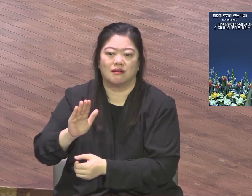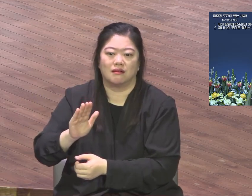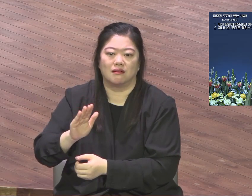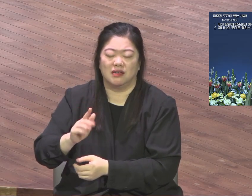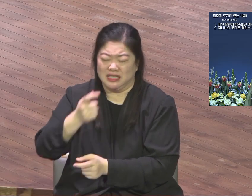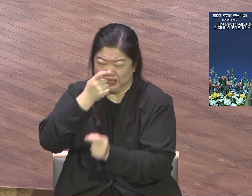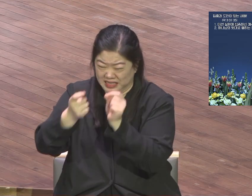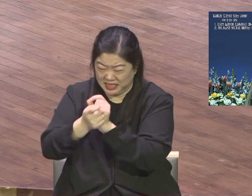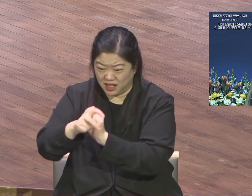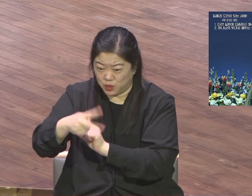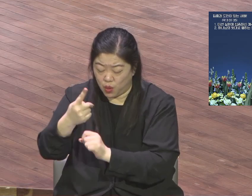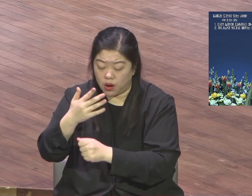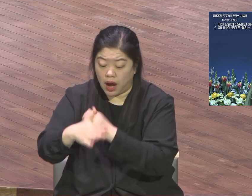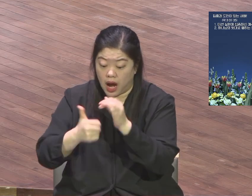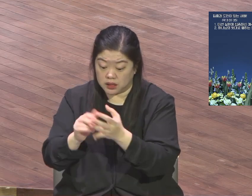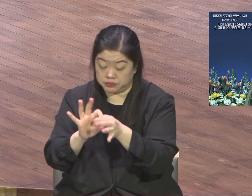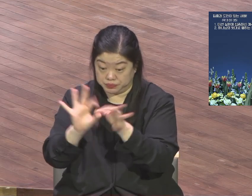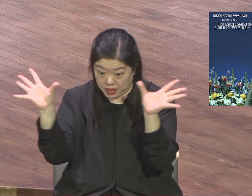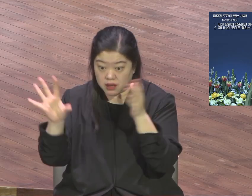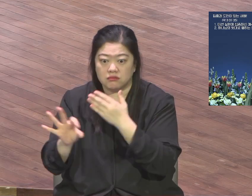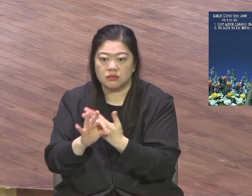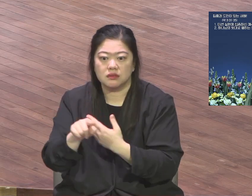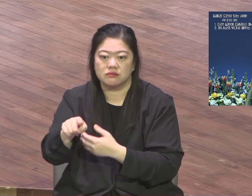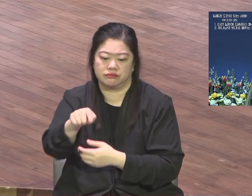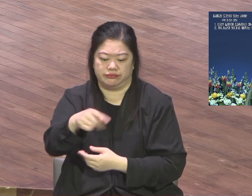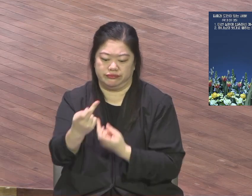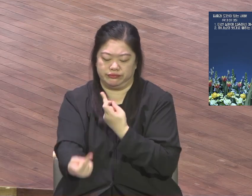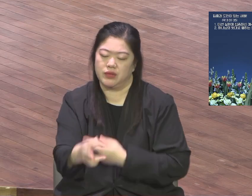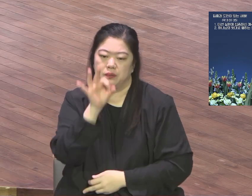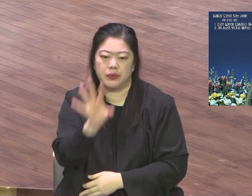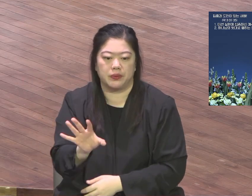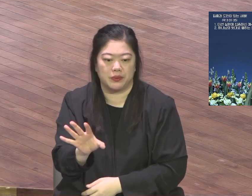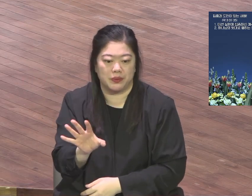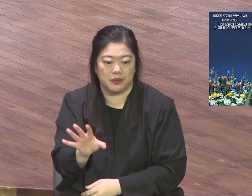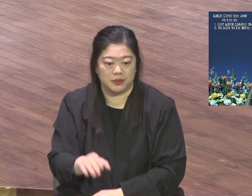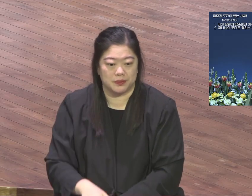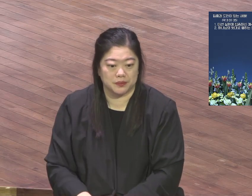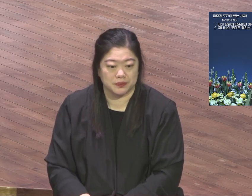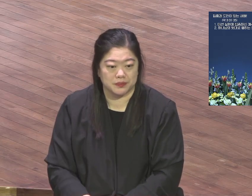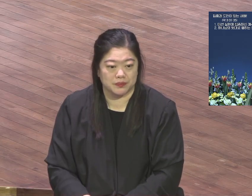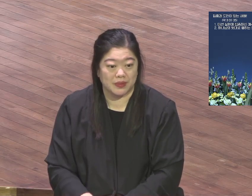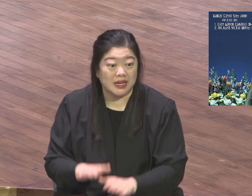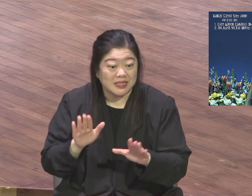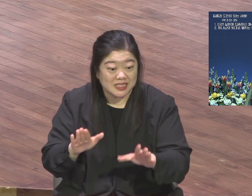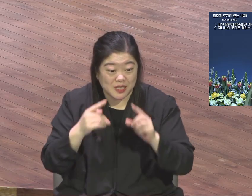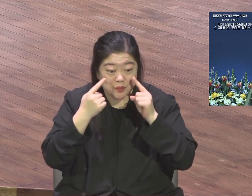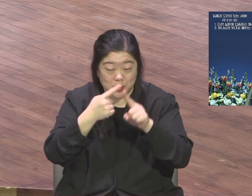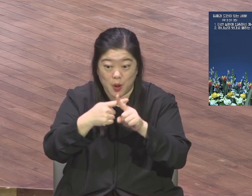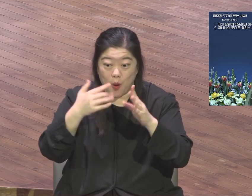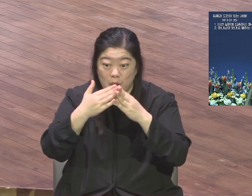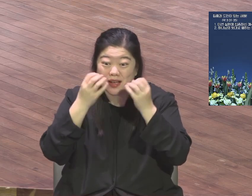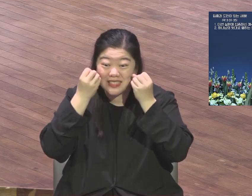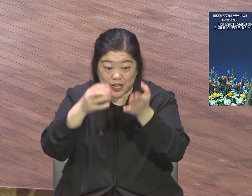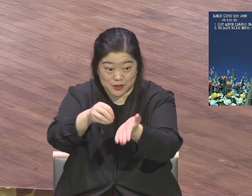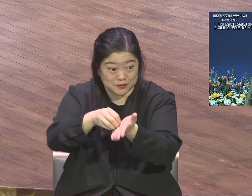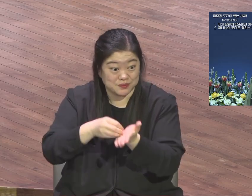수 있다는 얘기죠. 새 가족들 잘 들으세요. 여러분이 마음이 완전히 지금 교회에 뿌리 안 내려있지만은